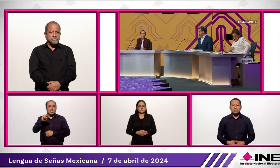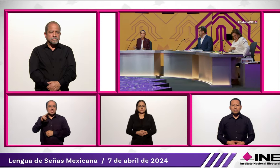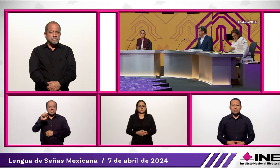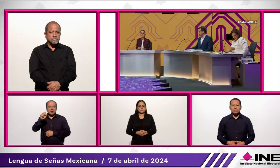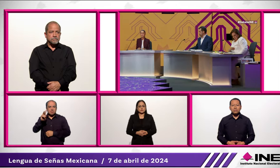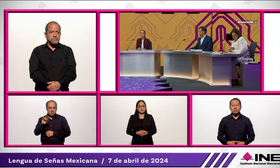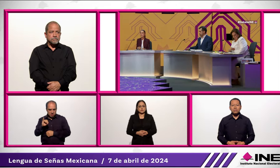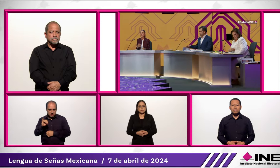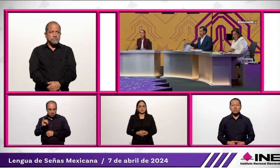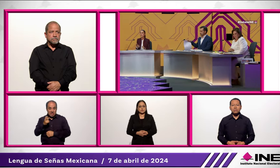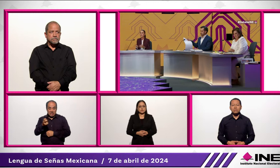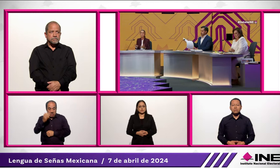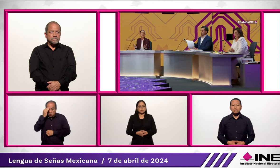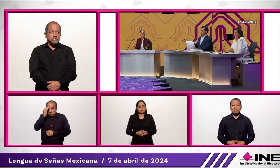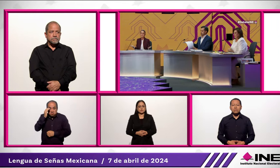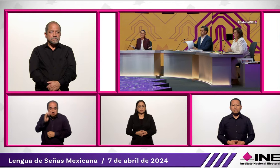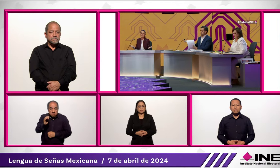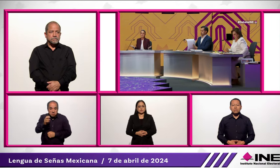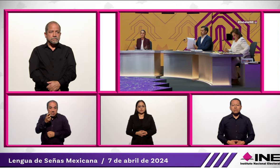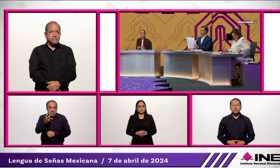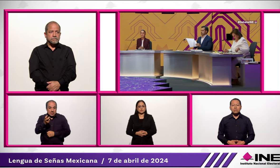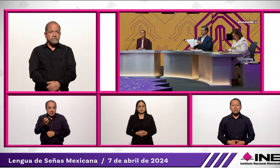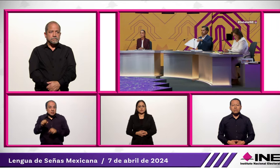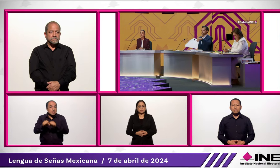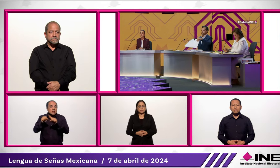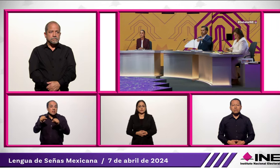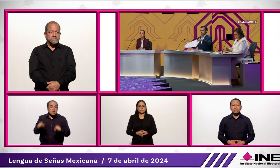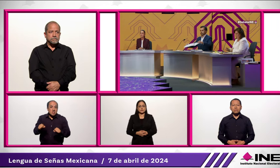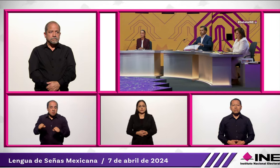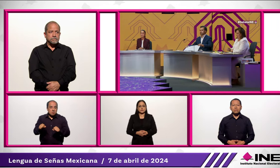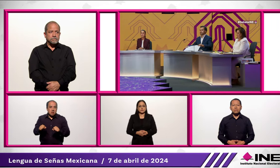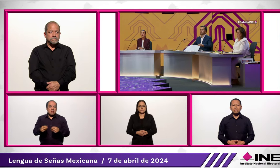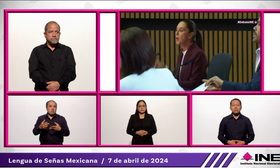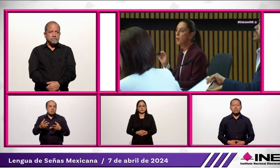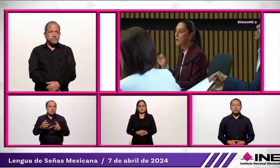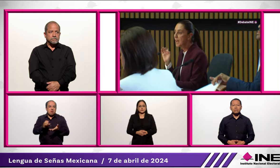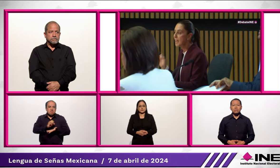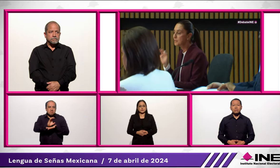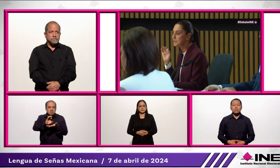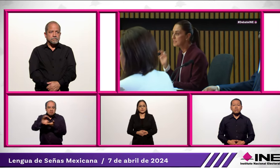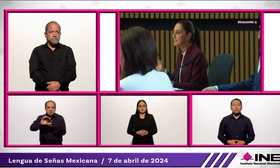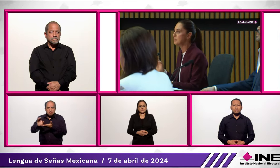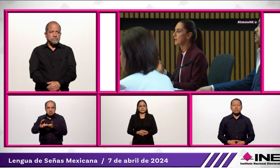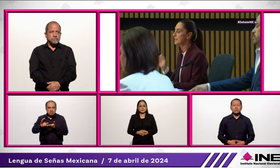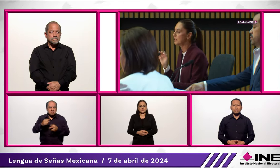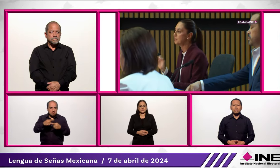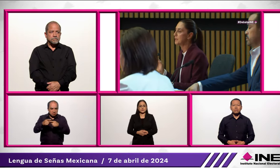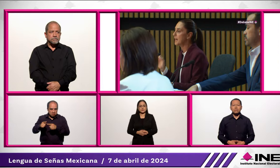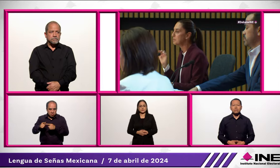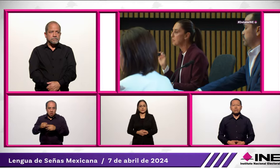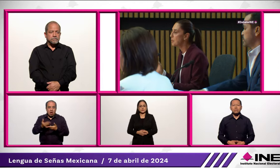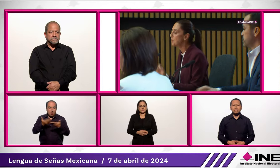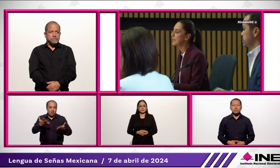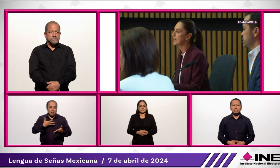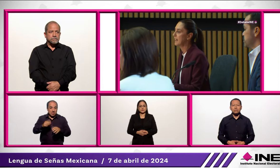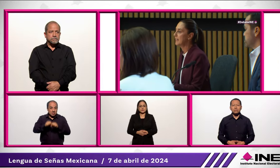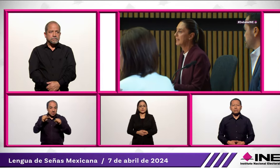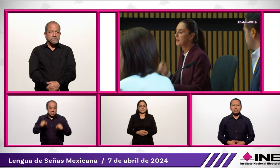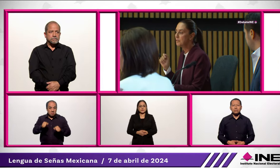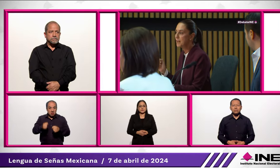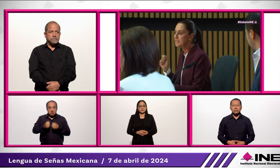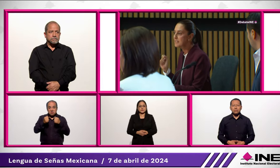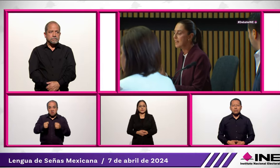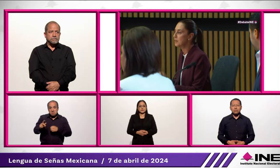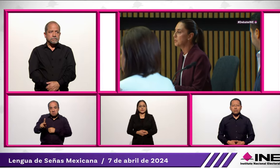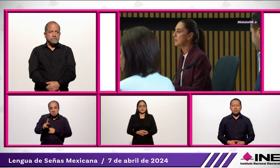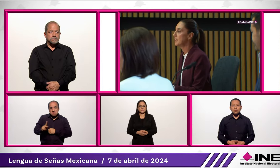Insabi nadie lo conocía porque en realidad era un sistema de distribución de recursos. Hoy hay un sistema de seguridad pública